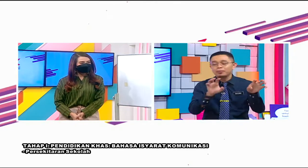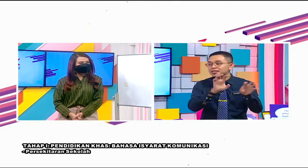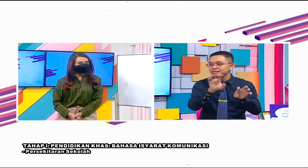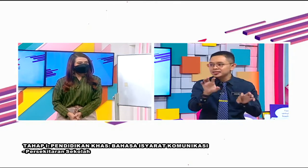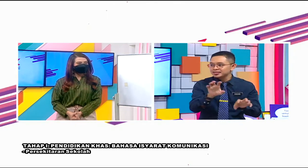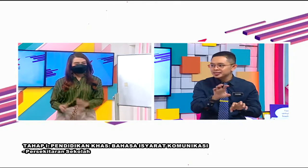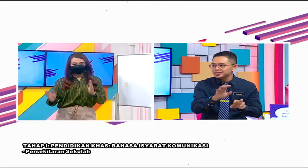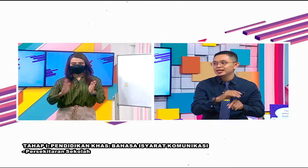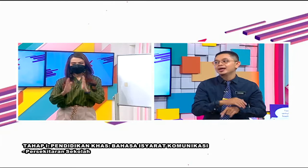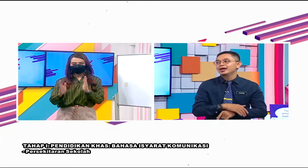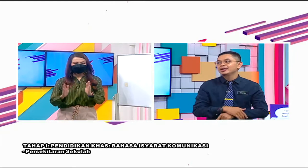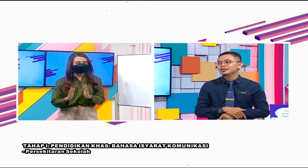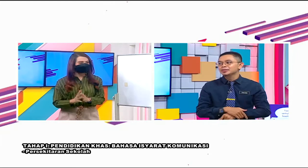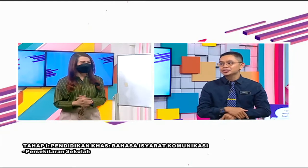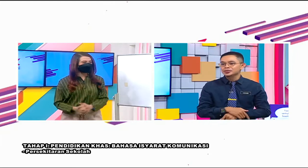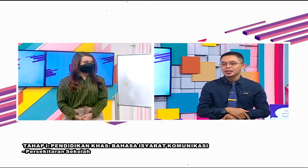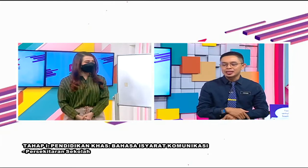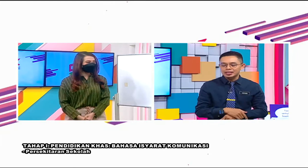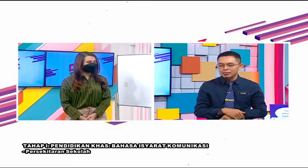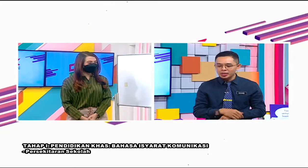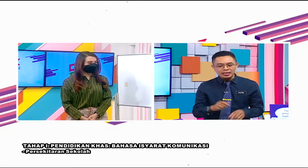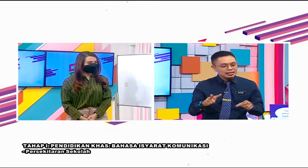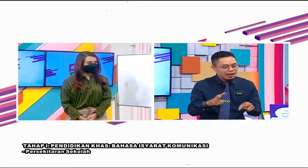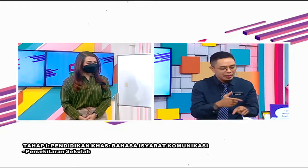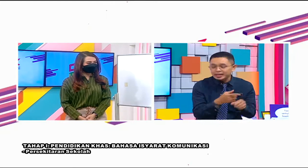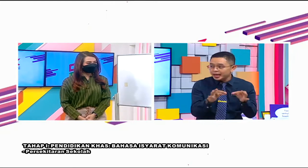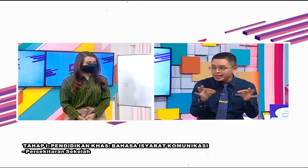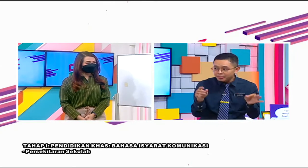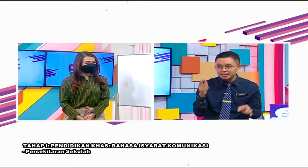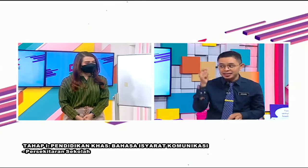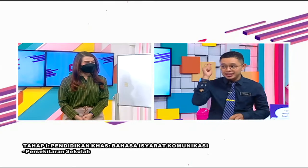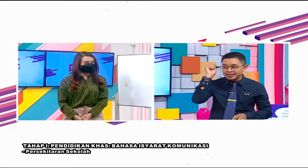puzzle. Lepas tu kita boleh lengkapkan ayat macam tadi.